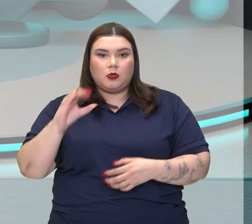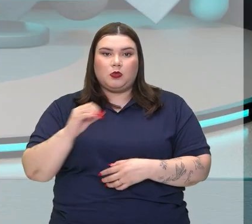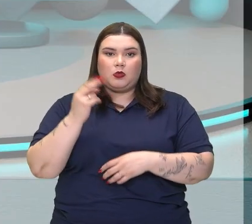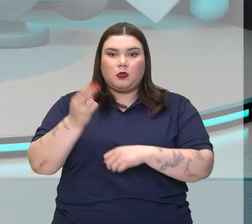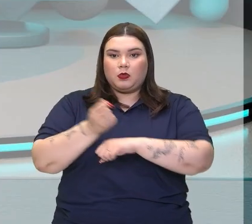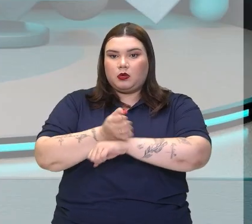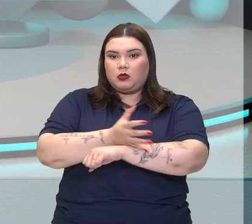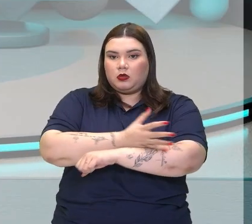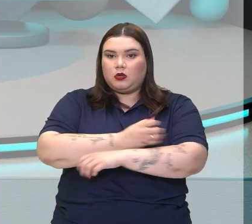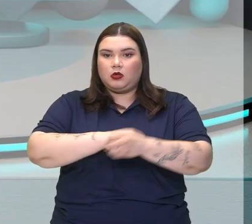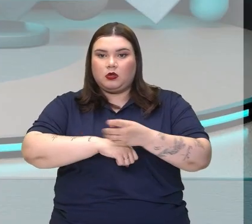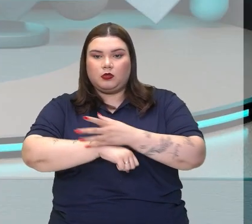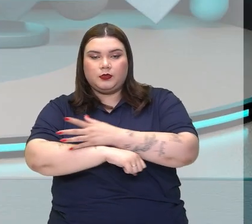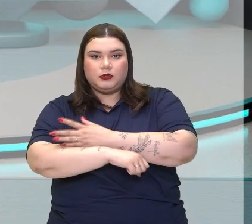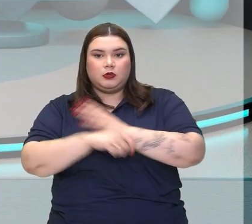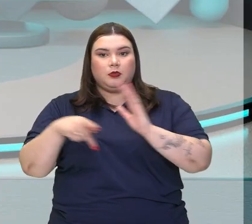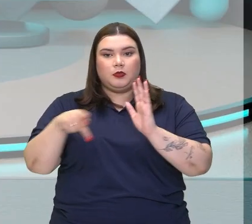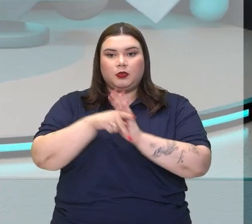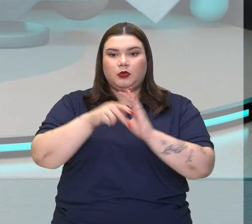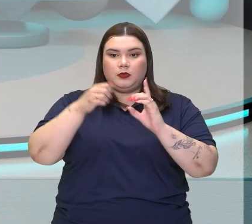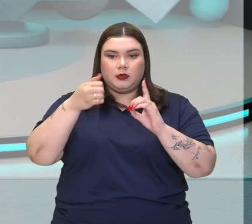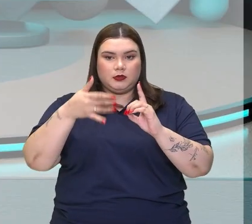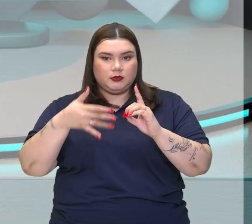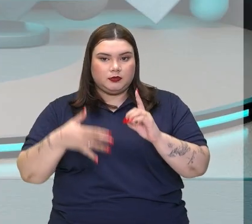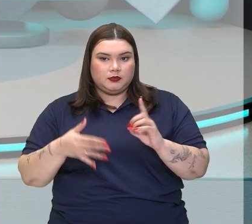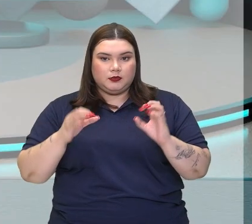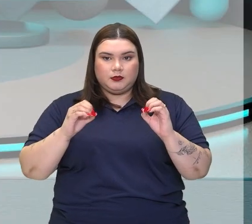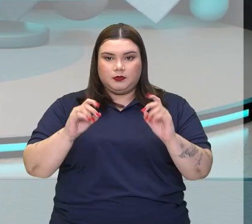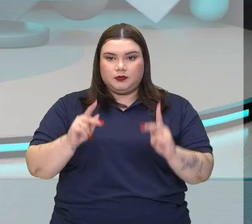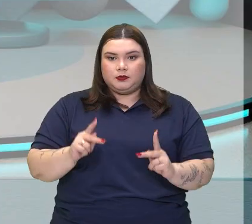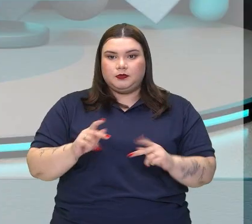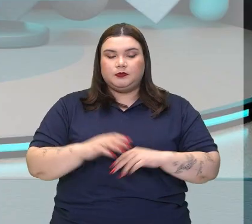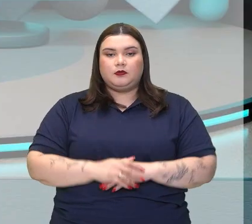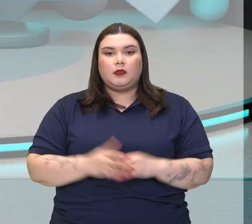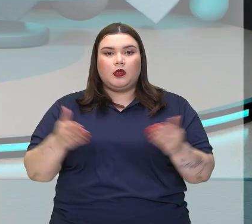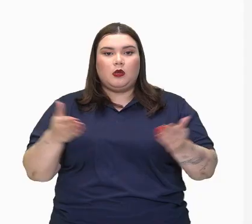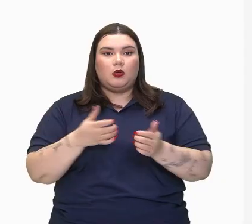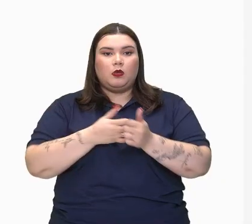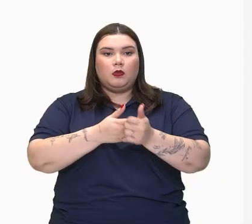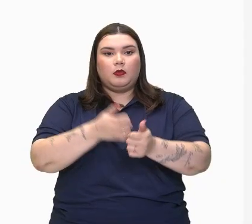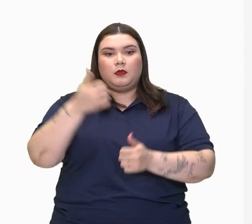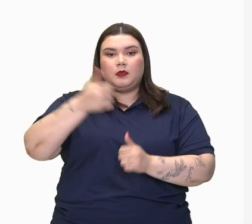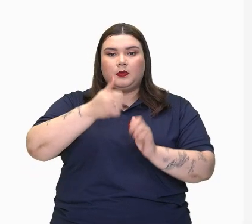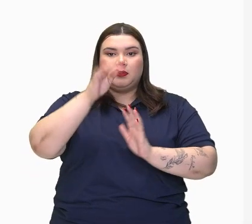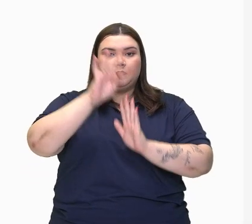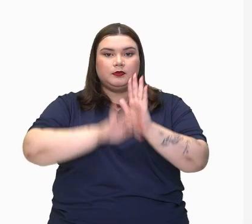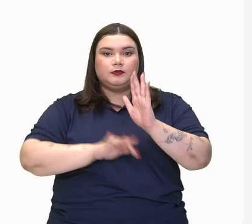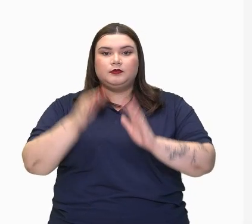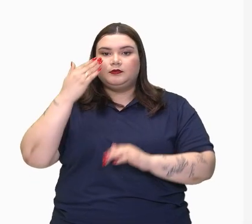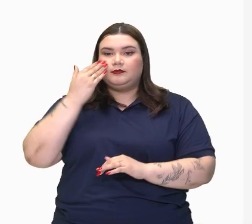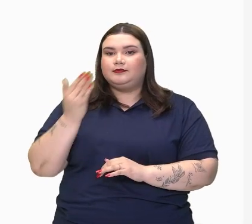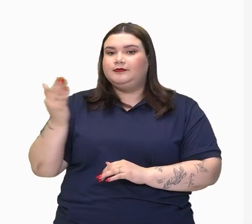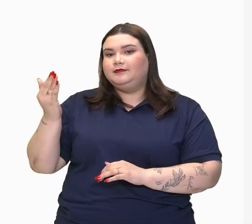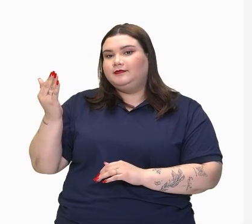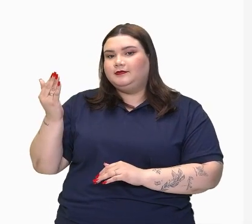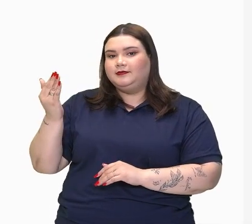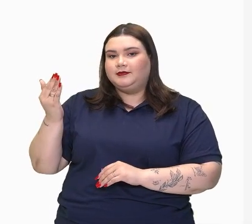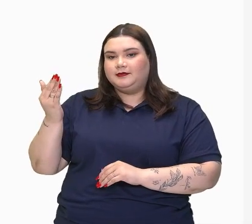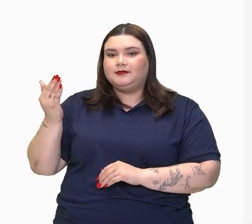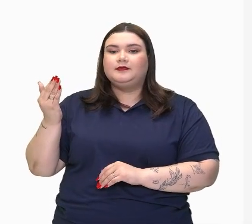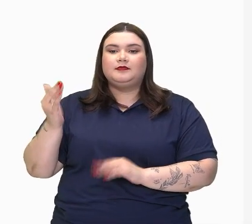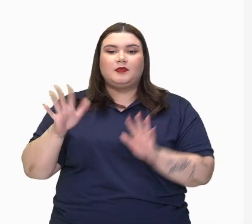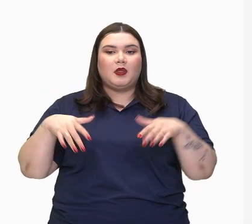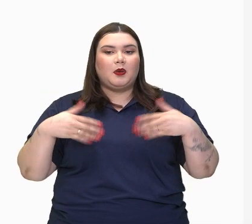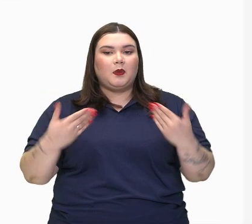emoções dentro dessa descrição, ok? Vamos acompanhar o primeiro texto aí que é descritivo. Vejam comigo. Então, em quais